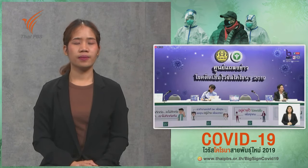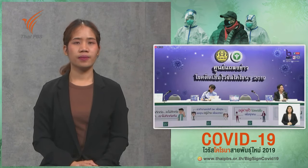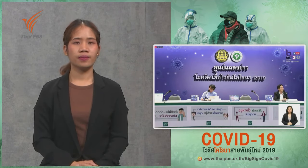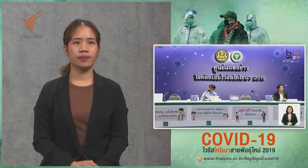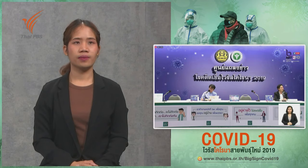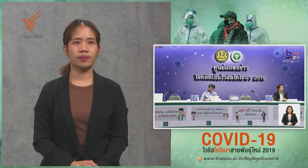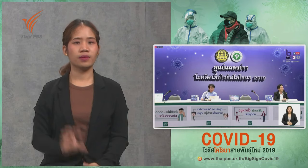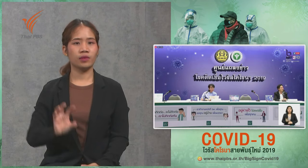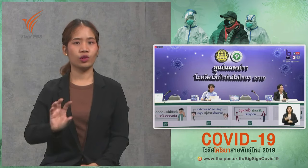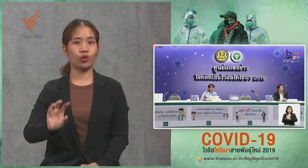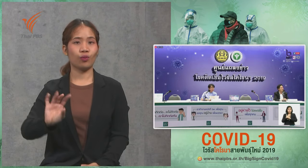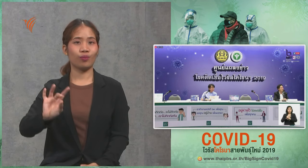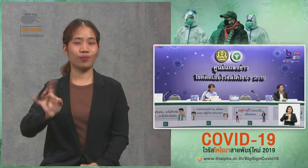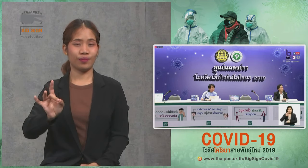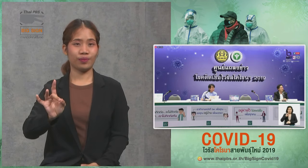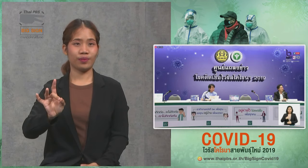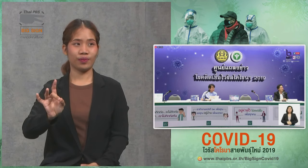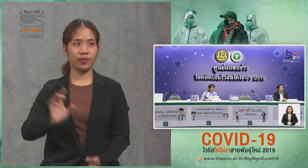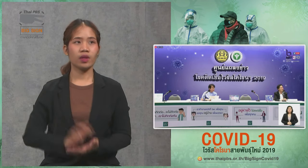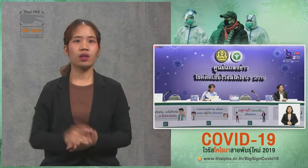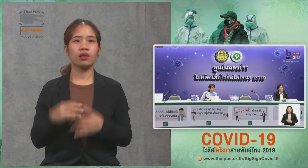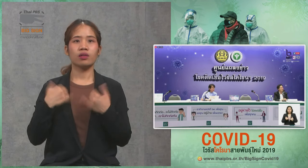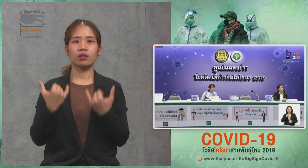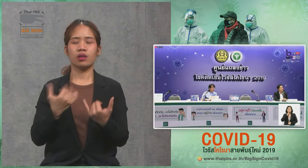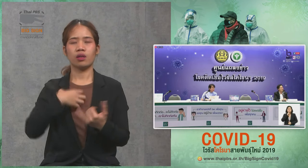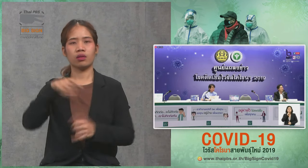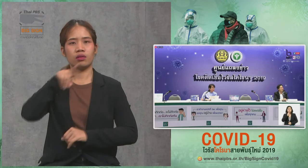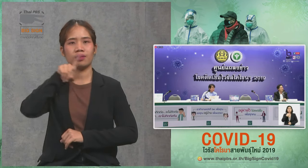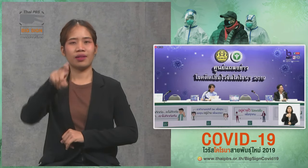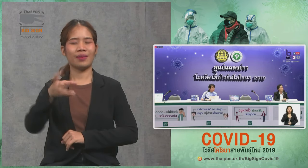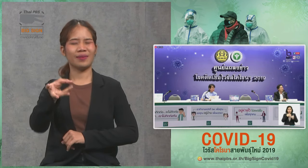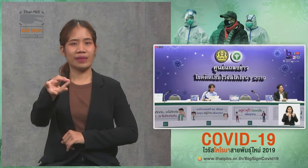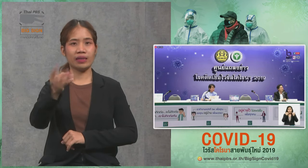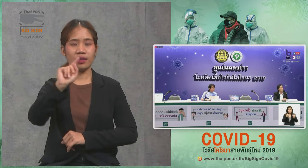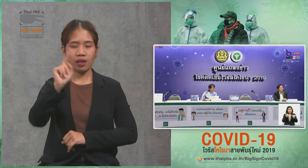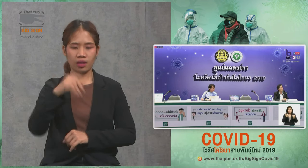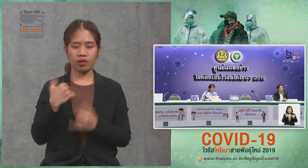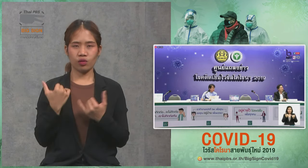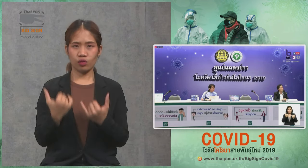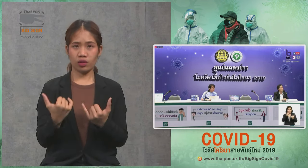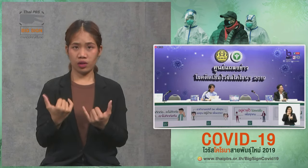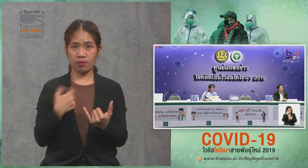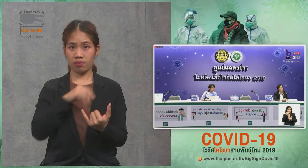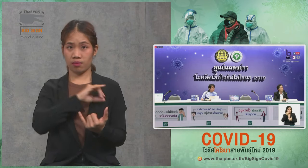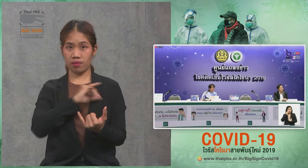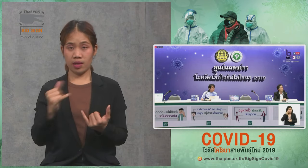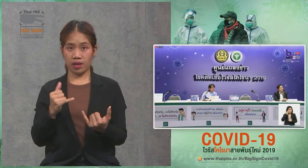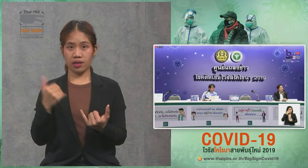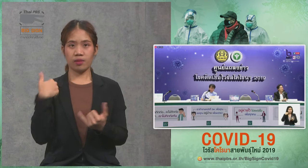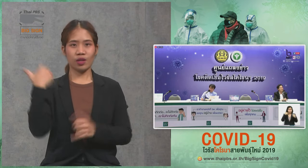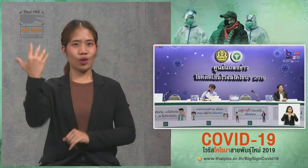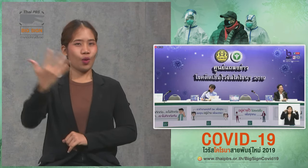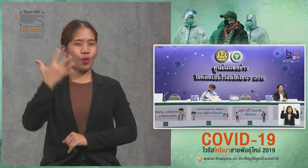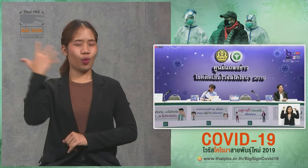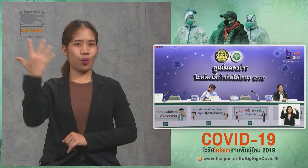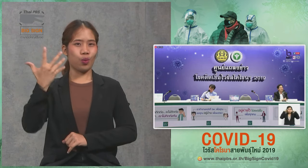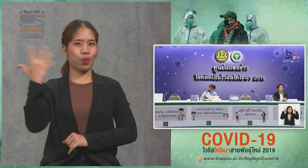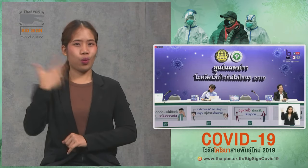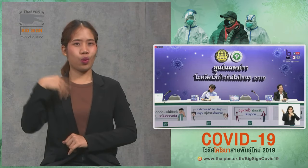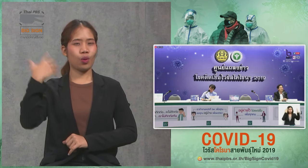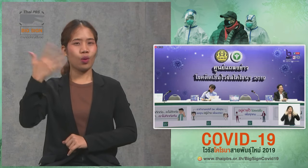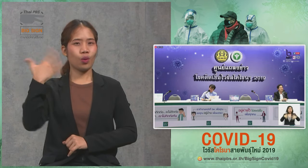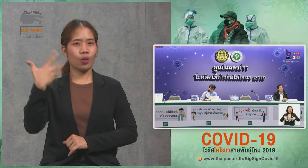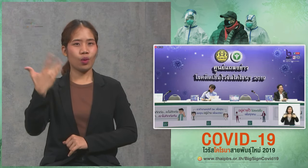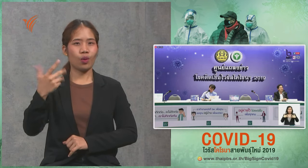จากช่อง8นะคะอาจารย์พอดีอยากจะสอบถามนิดนึงว่าในช่วงนี้เนี่ยค่ะอีกไม่นานอาจจะเกิดเรื่องของพายุฤดูร้อนขึ้นเนี่ยค่ะอา